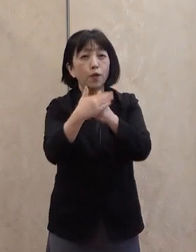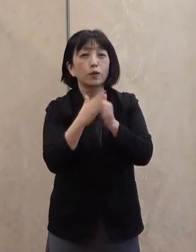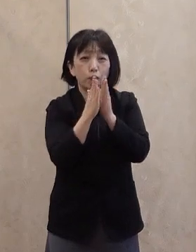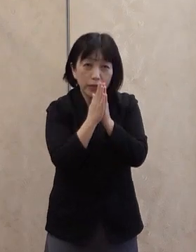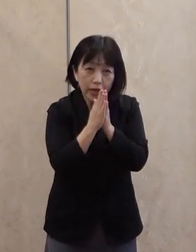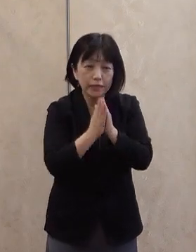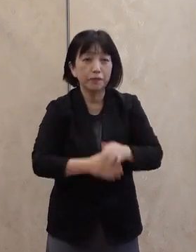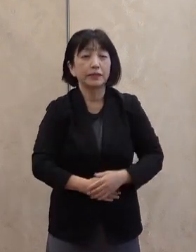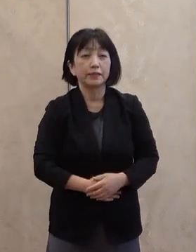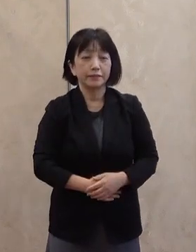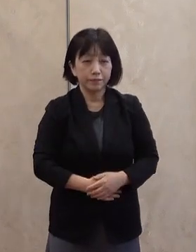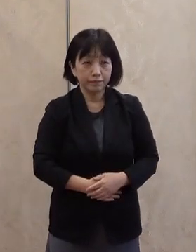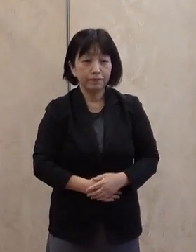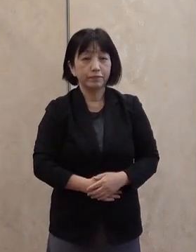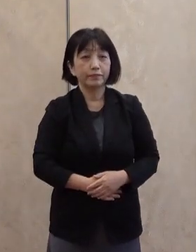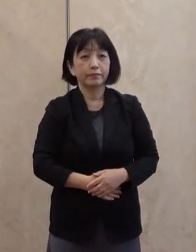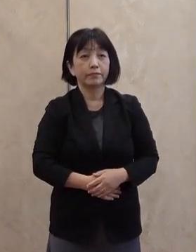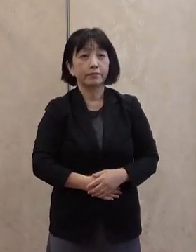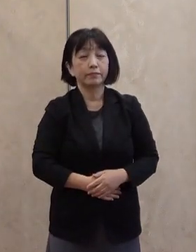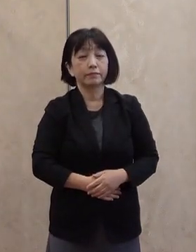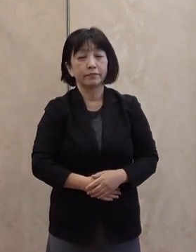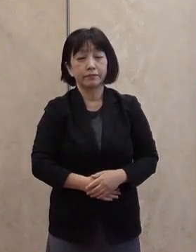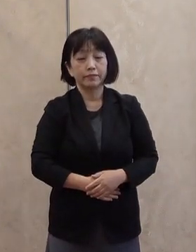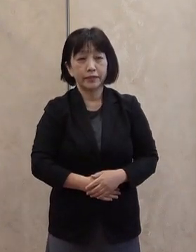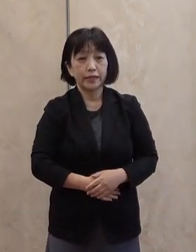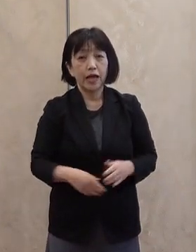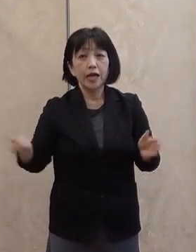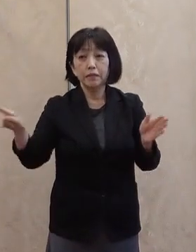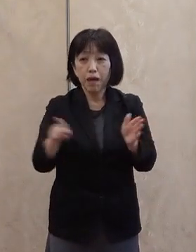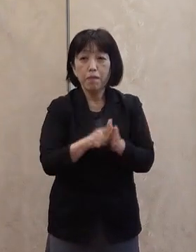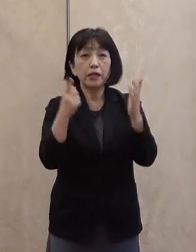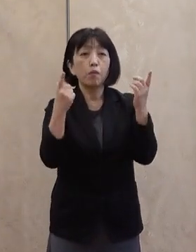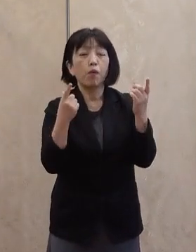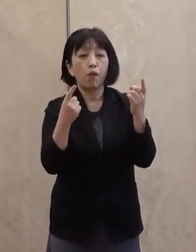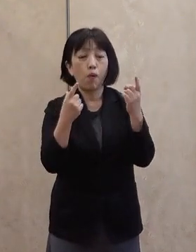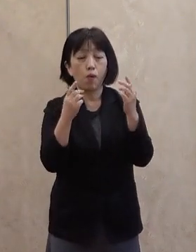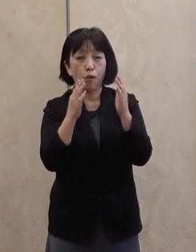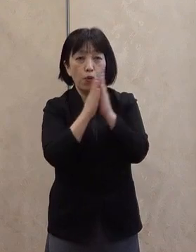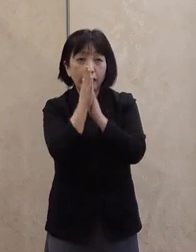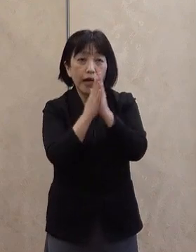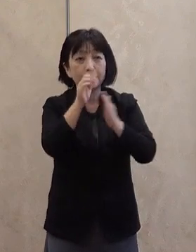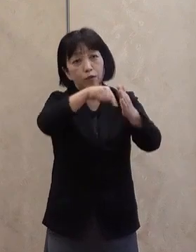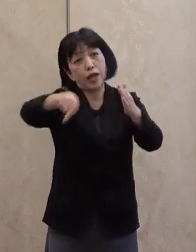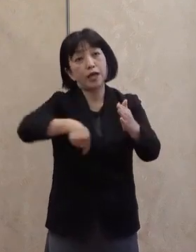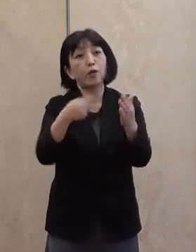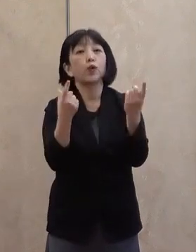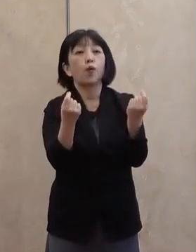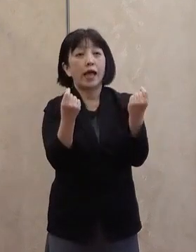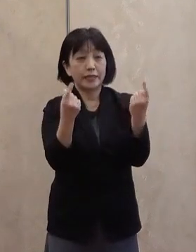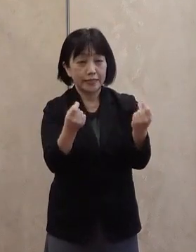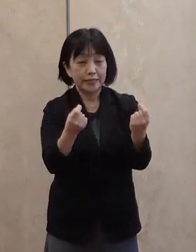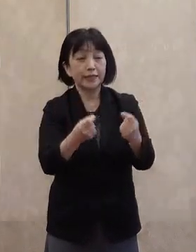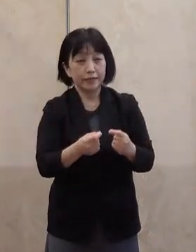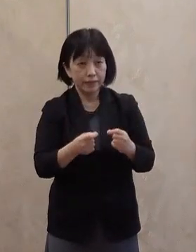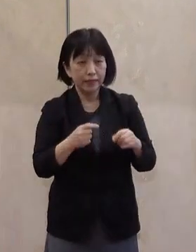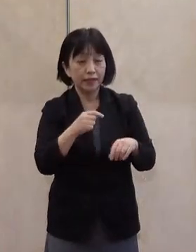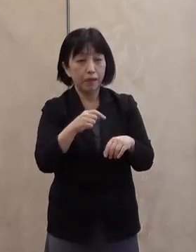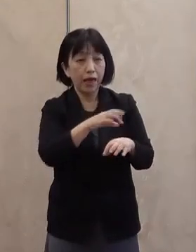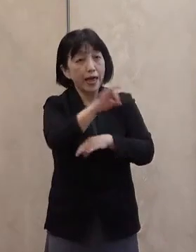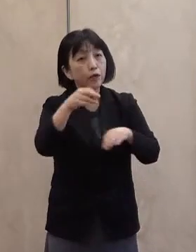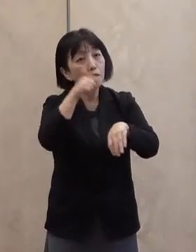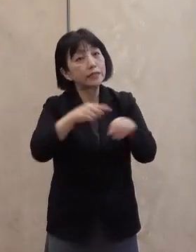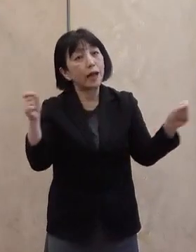。でここからはこれまでも同じお願いしている内容ですけれども、時短要請です